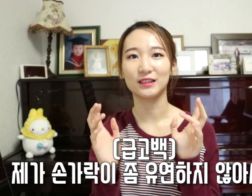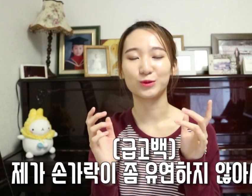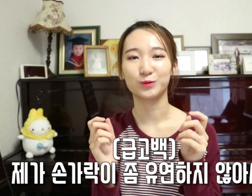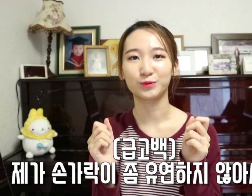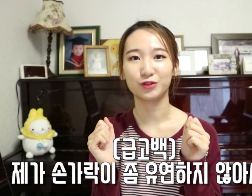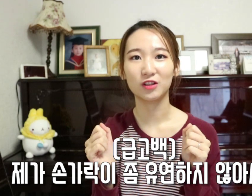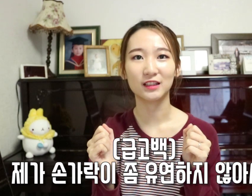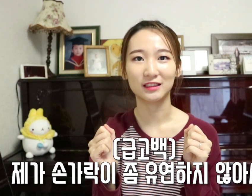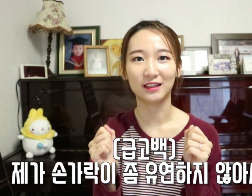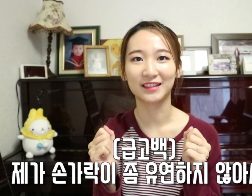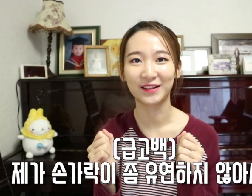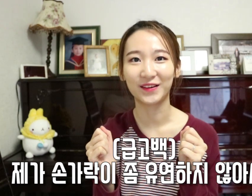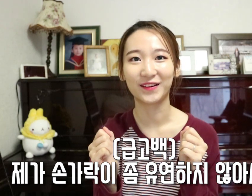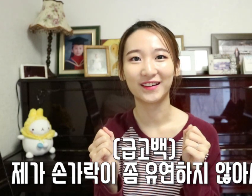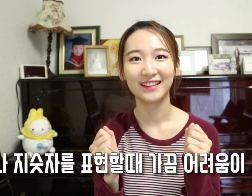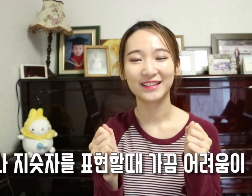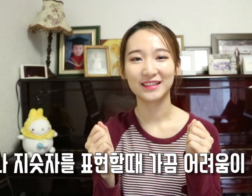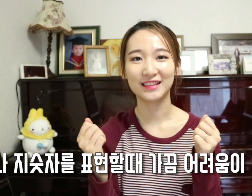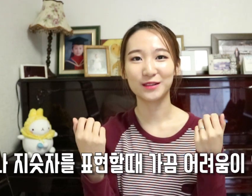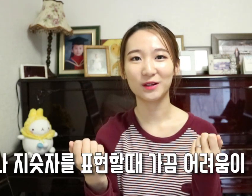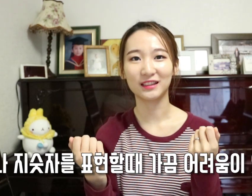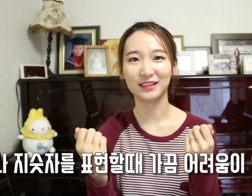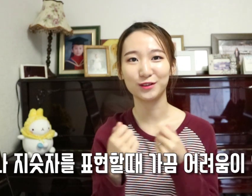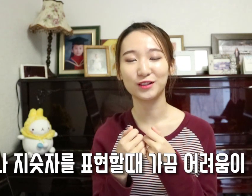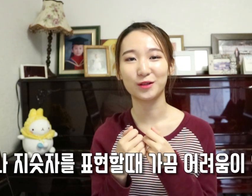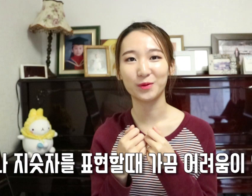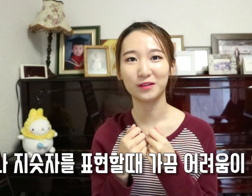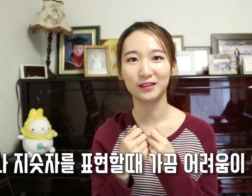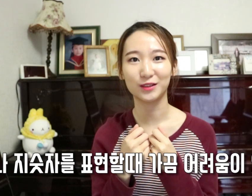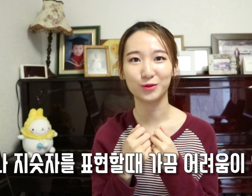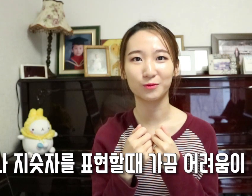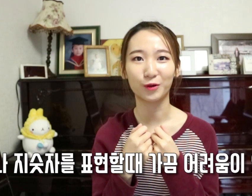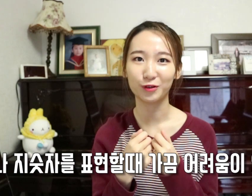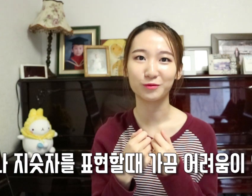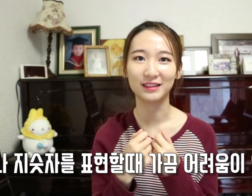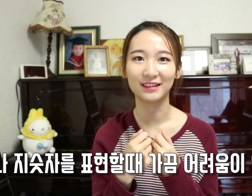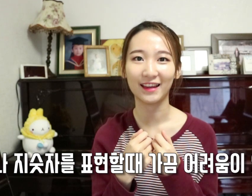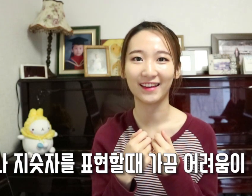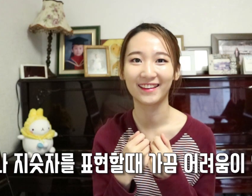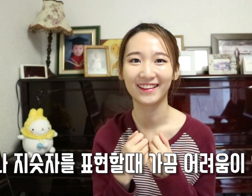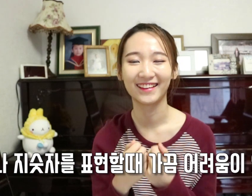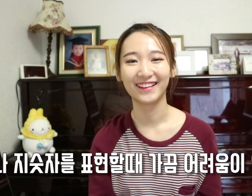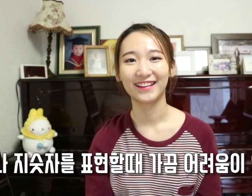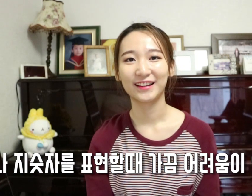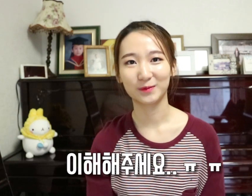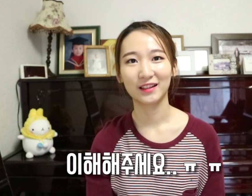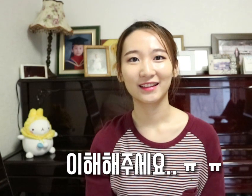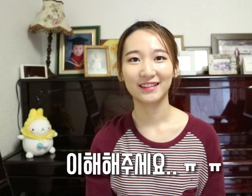손가락이 좀 유연하지 않아서 지화나 지수자를 표현할 때좀 어려움이 있는데